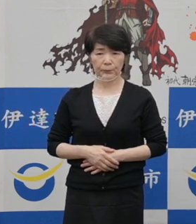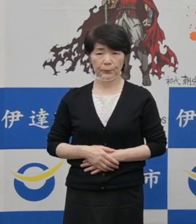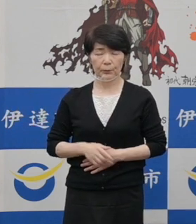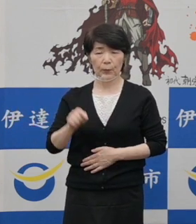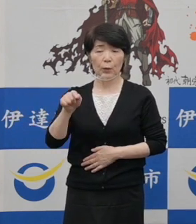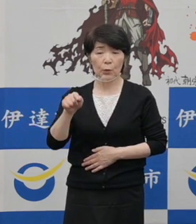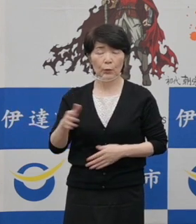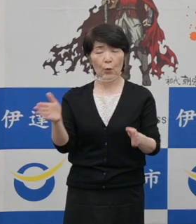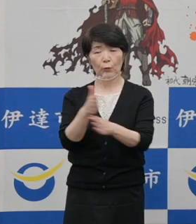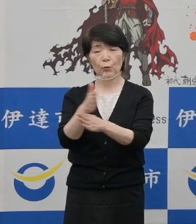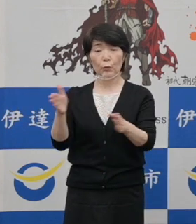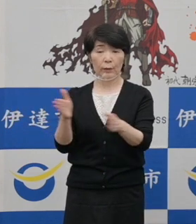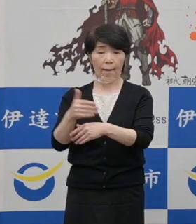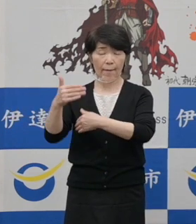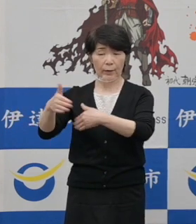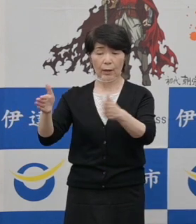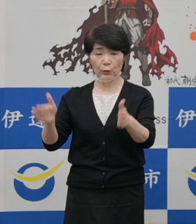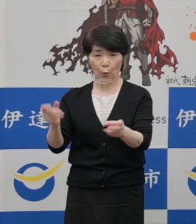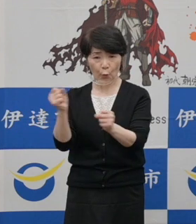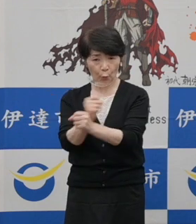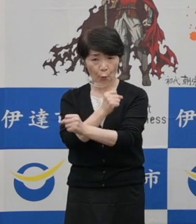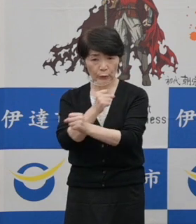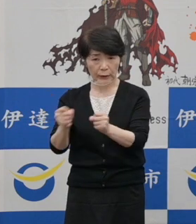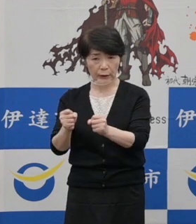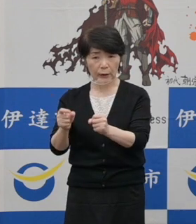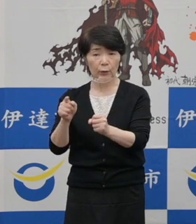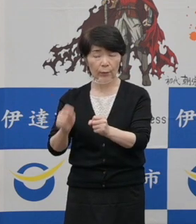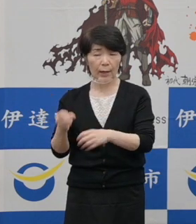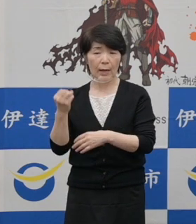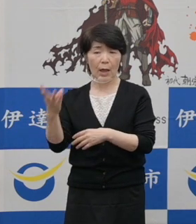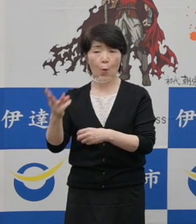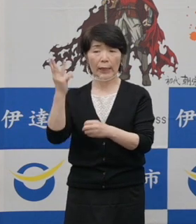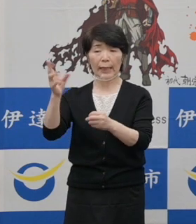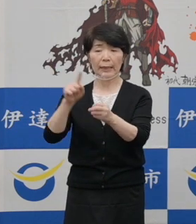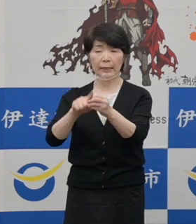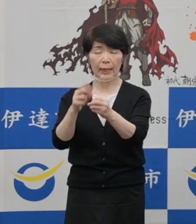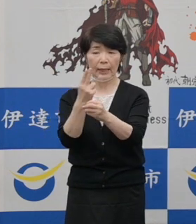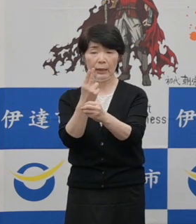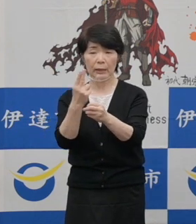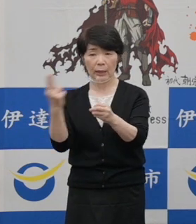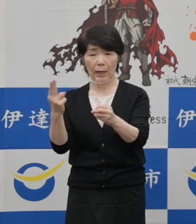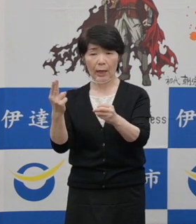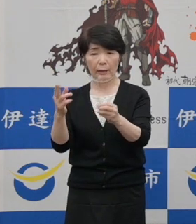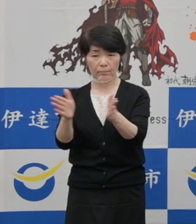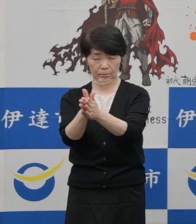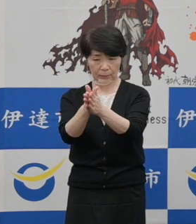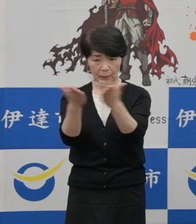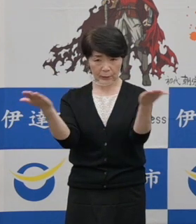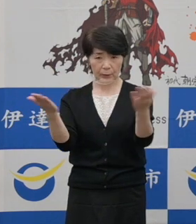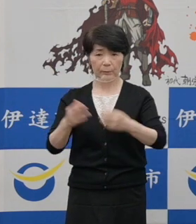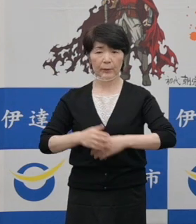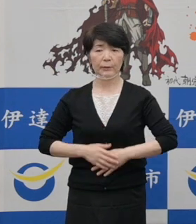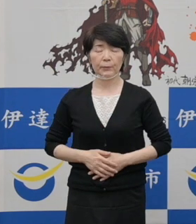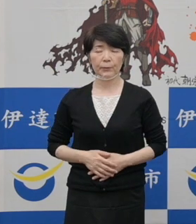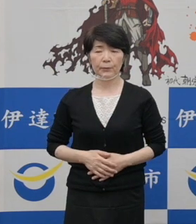この休憩施設の工事につきましては令和3年に実施をしてまいります。